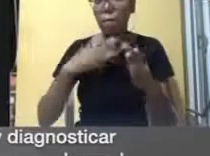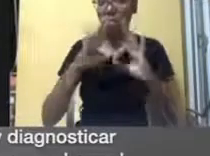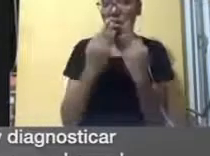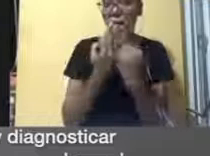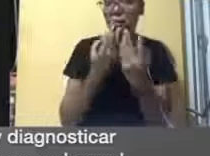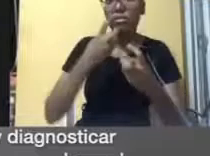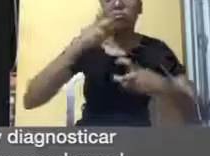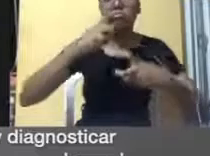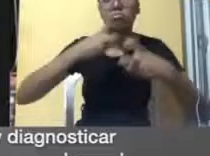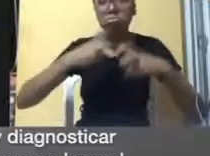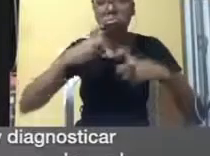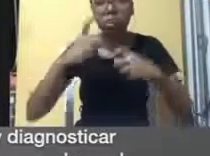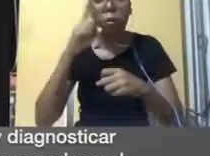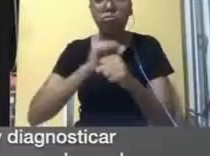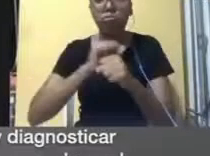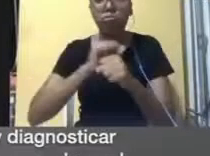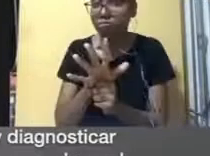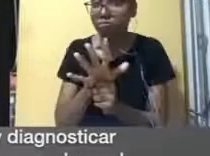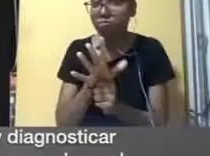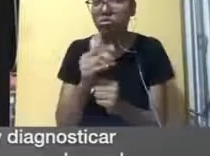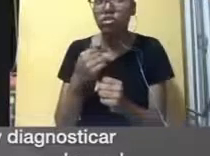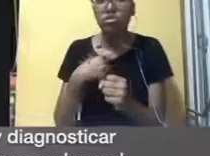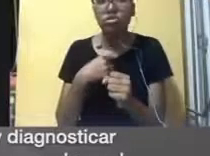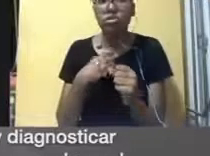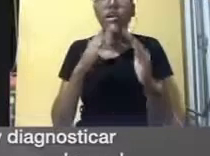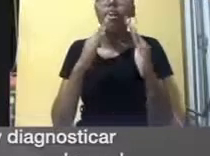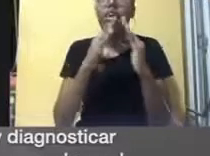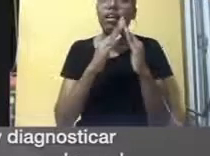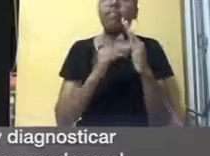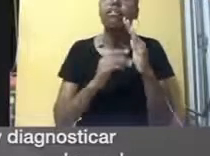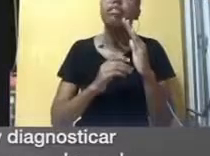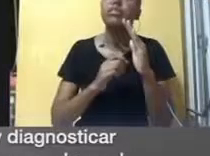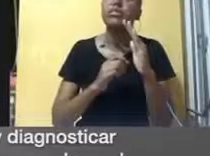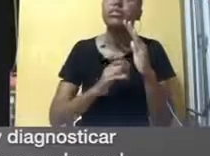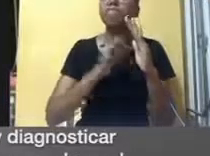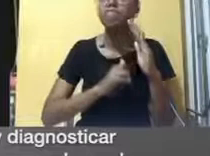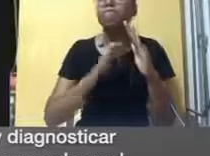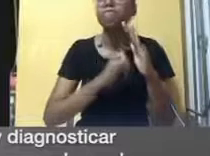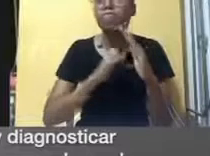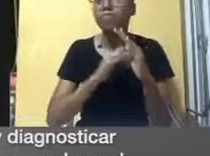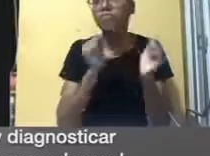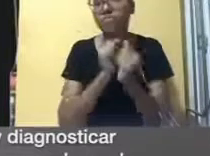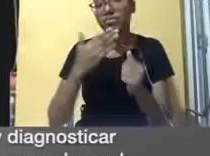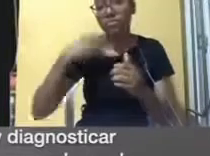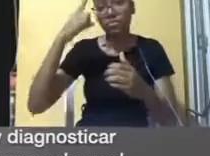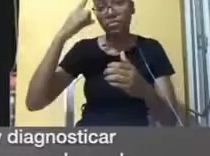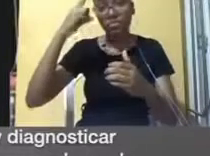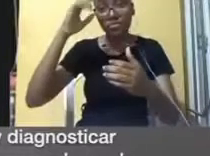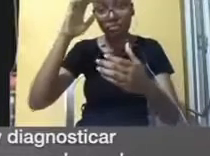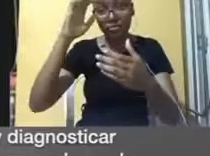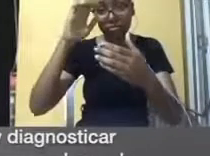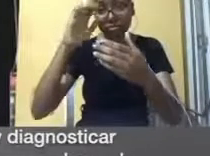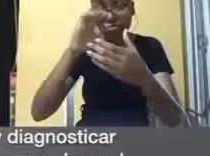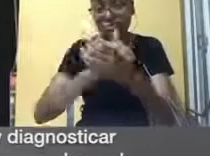porque yo estoy todo el tiempo con mi esposo y no estamos saliendo y estamos peleando mucho por eso. No era